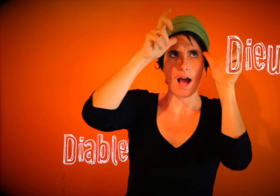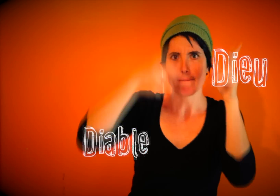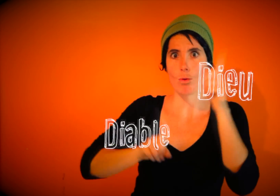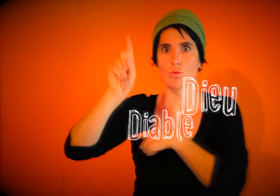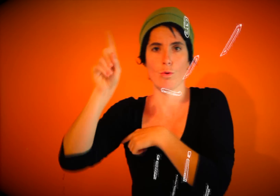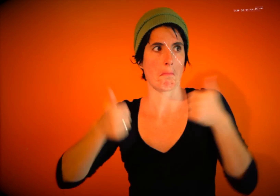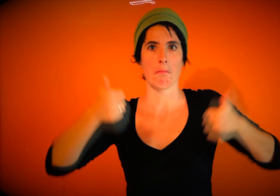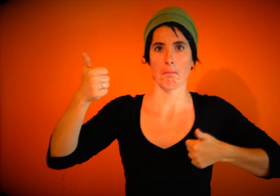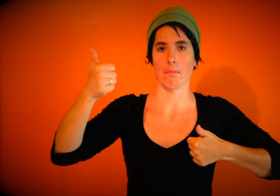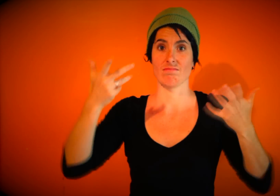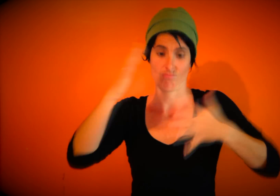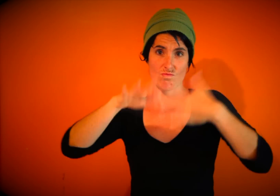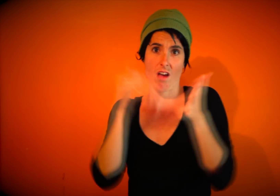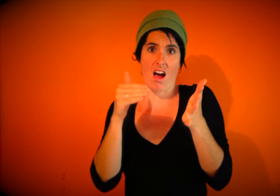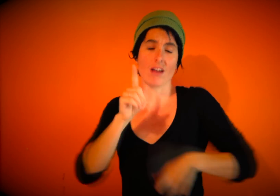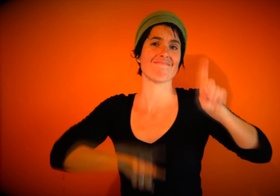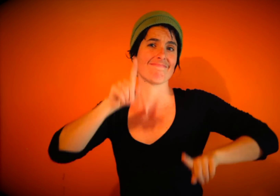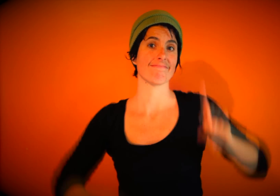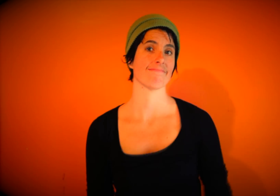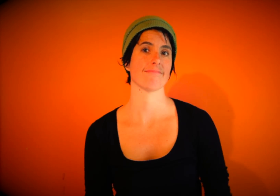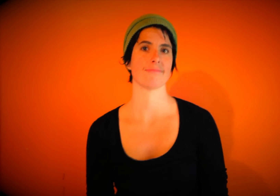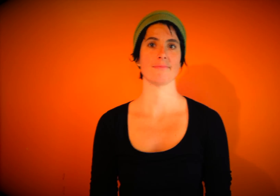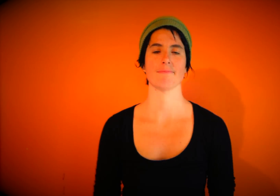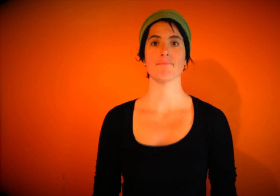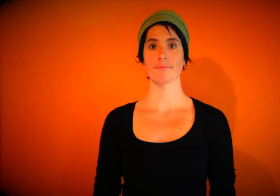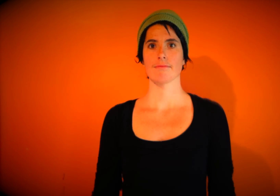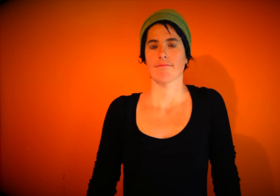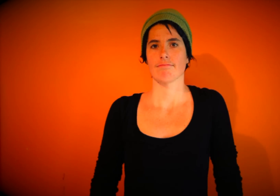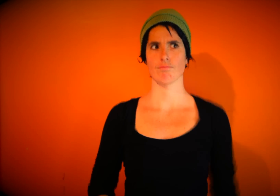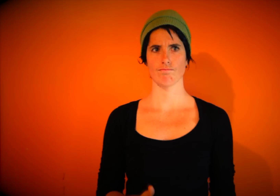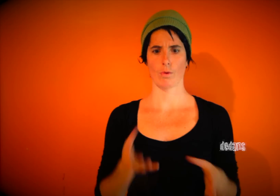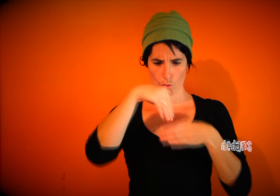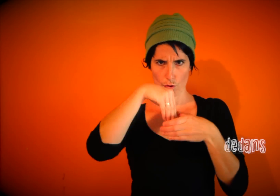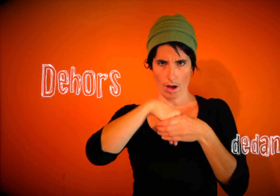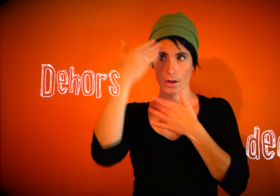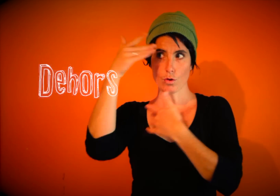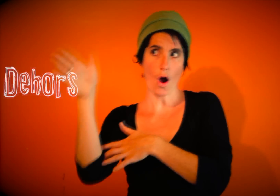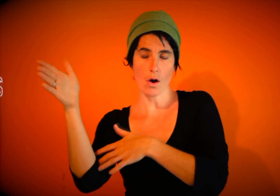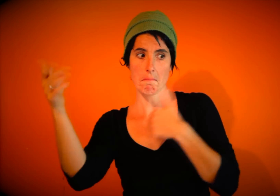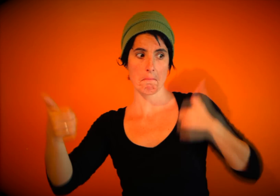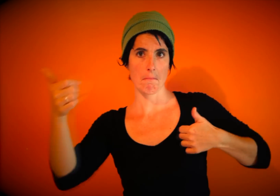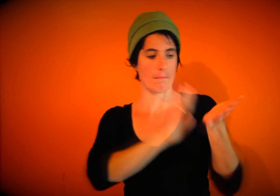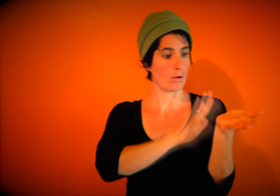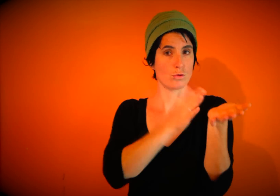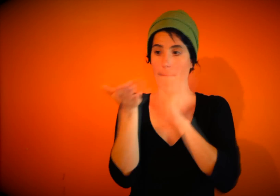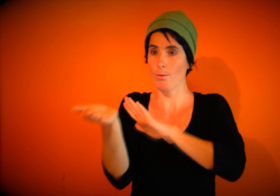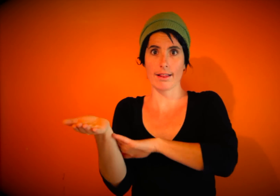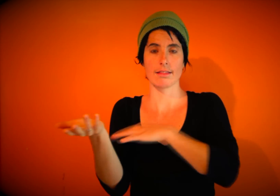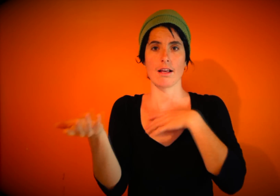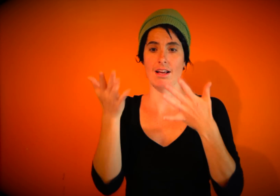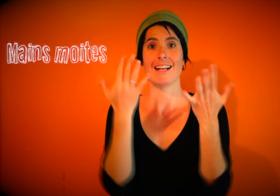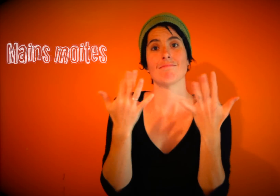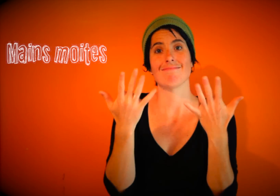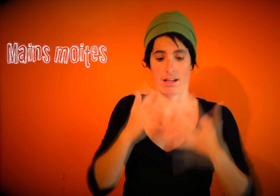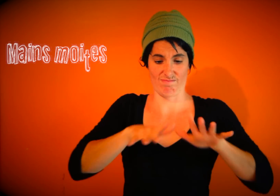le diable et le bon Dieu, parfois je confonds encore. Le dedans, le dehors, ma gauche, ma